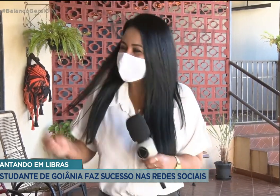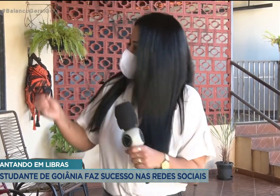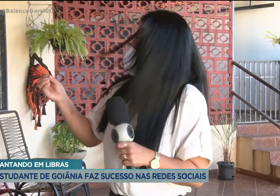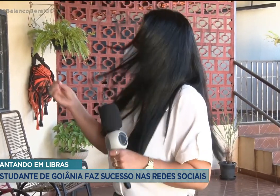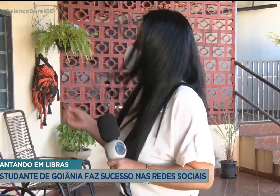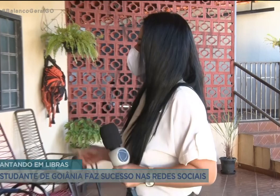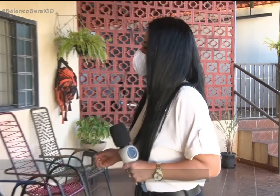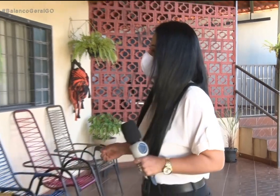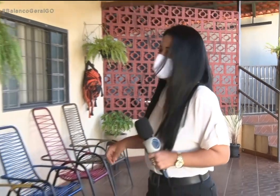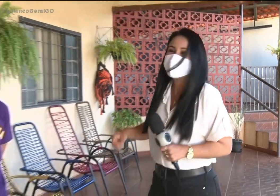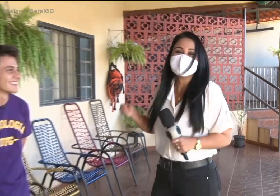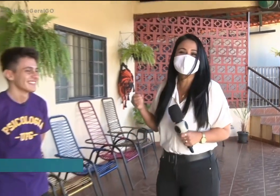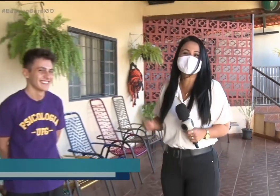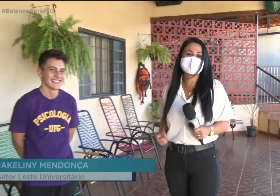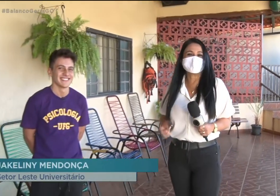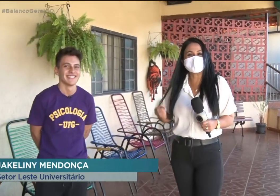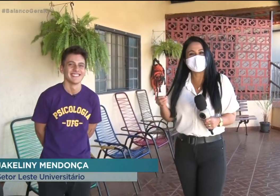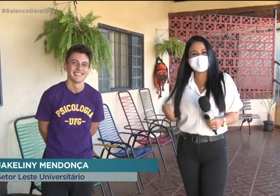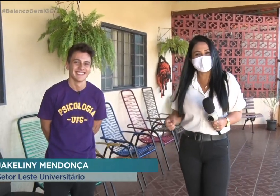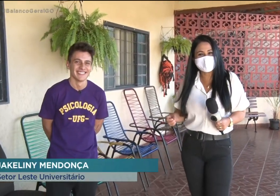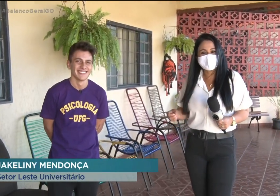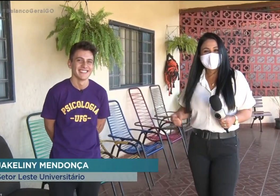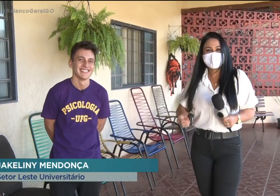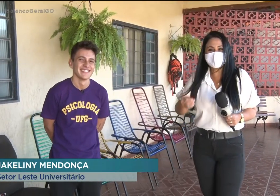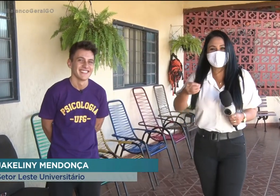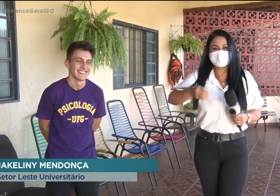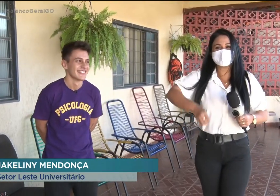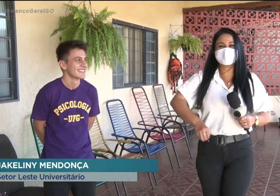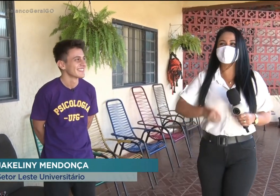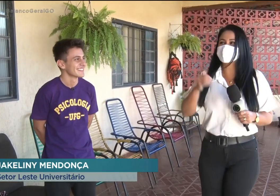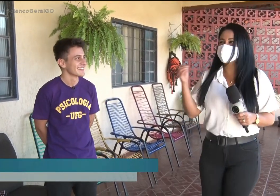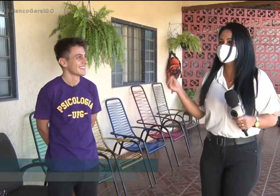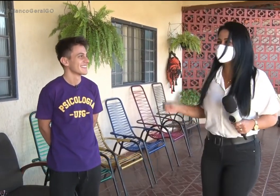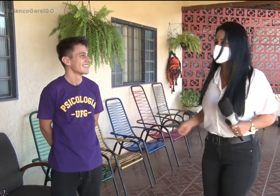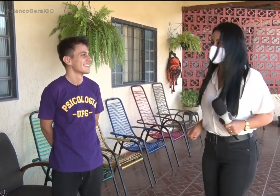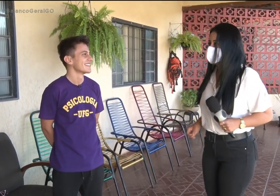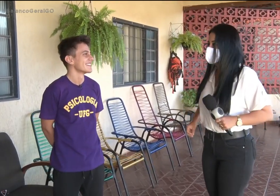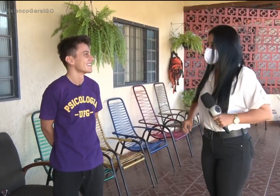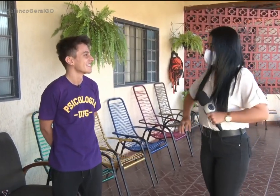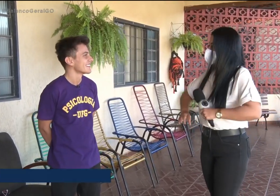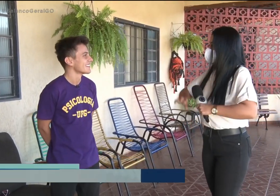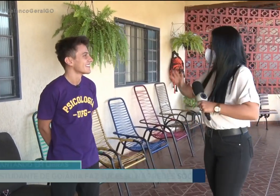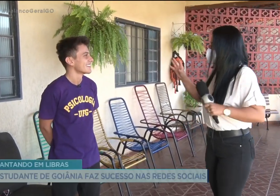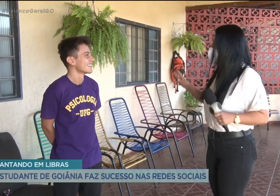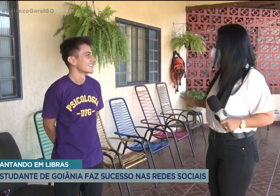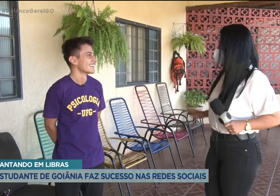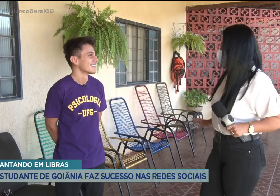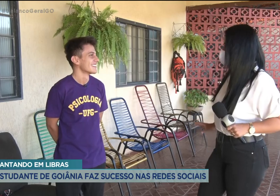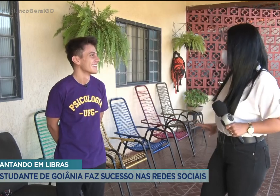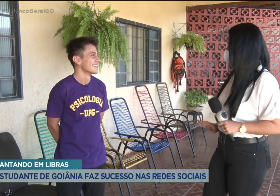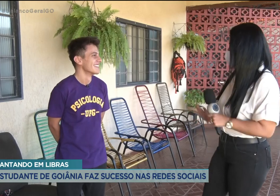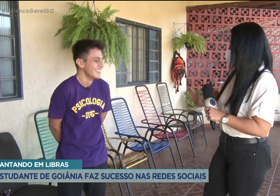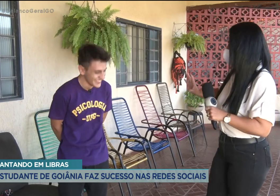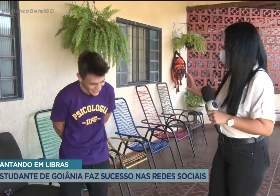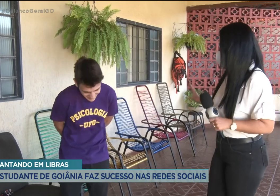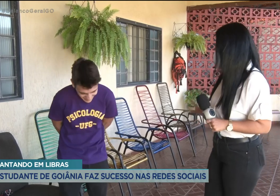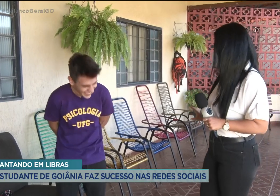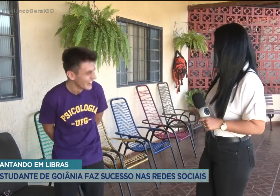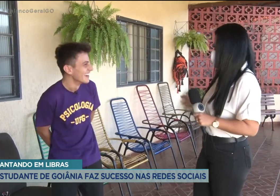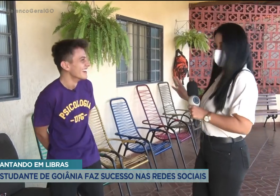e tá aqui com a gente Gustavo Mendes, estudante de psicologia, já tá decifrando o povo, já tá analisando todo mundo Eu sei